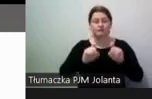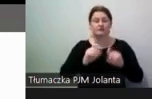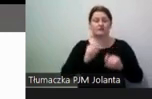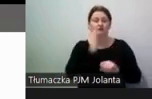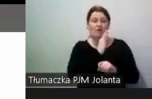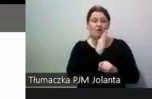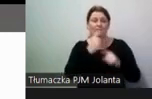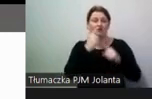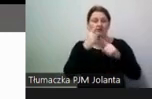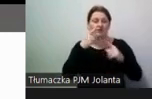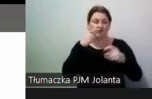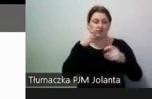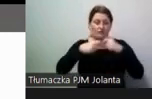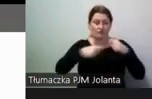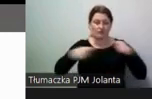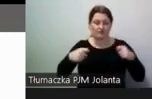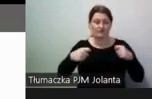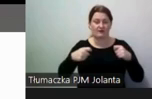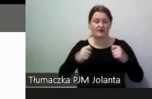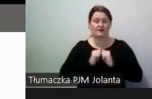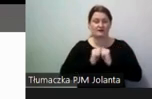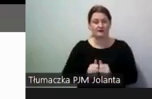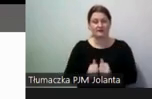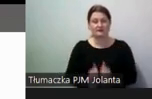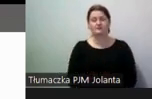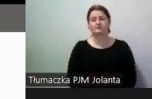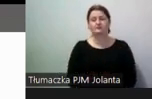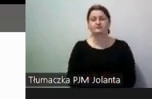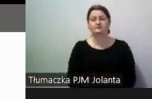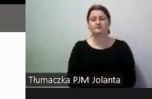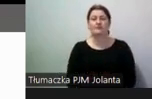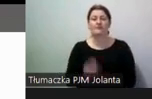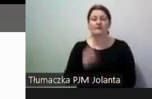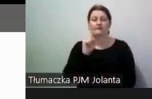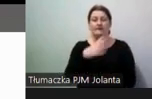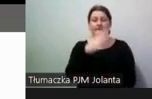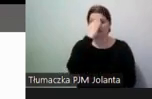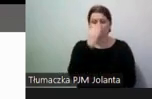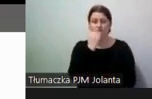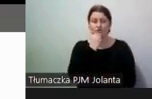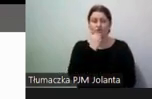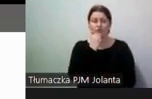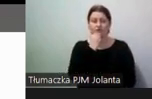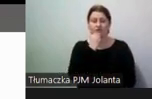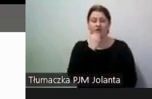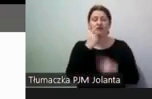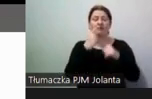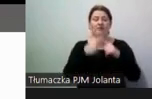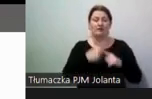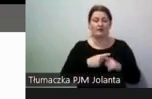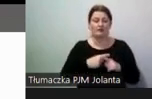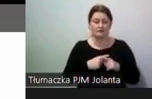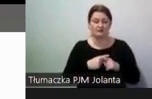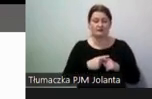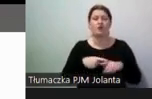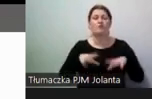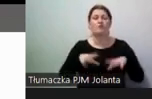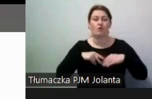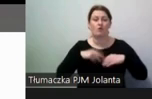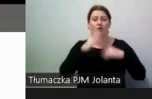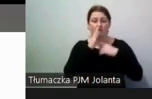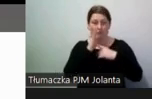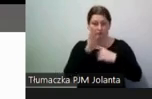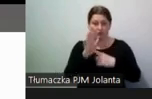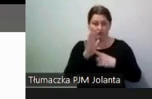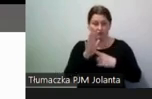jego kolej na rozwiązywanie zadań. Tak wygląda test, który mogę Państwu pokazać, jeżeli